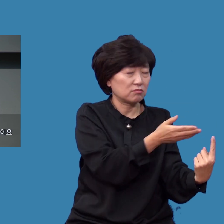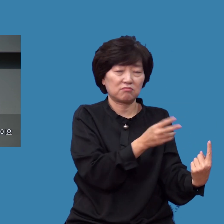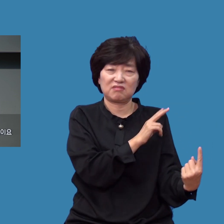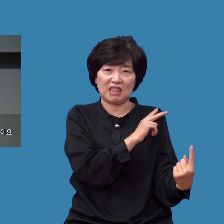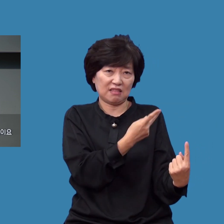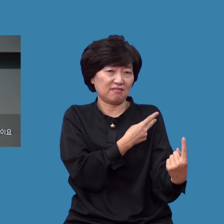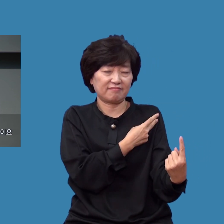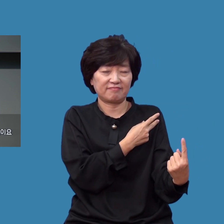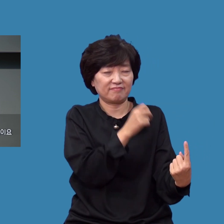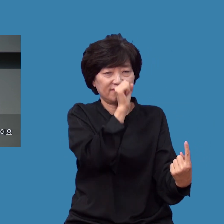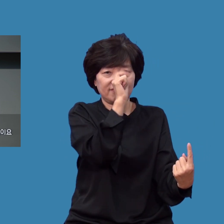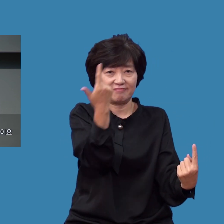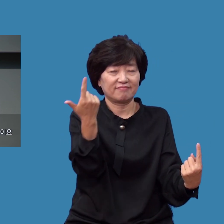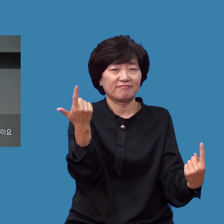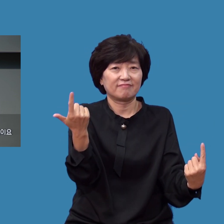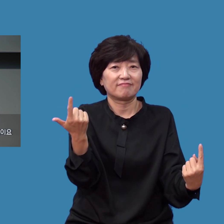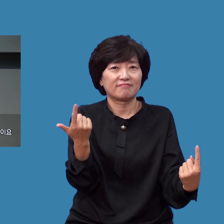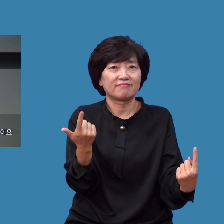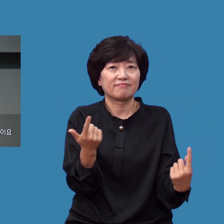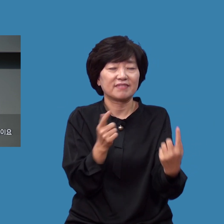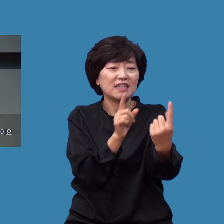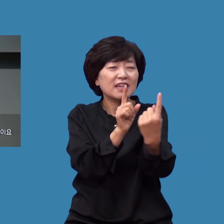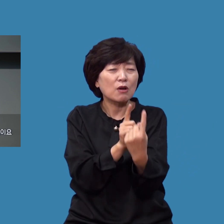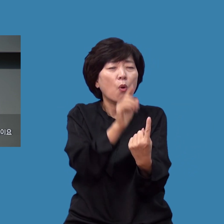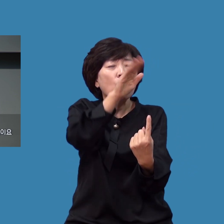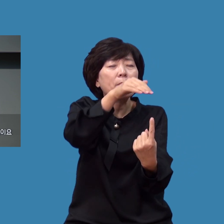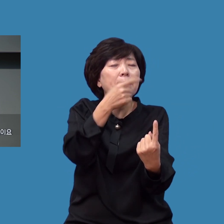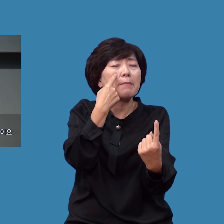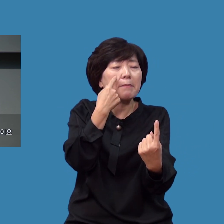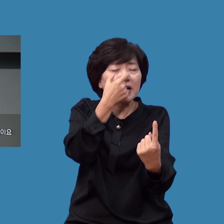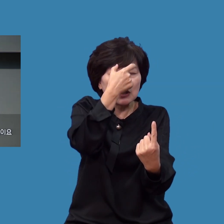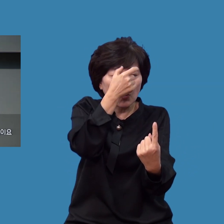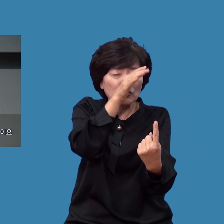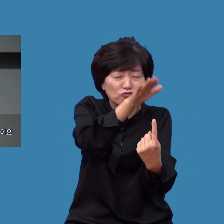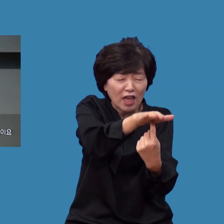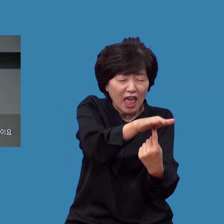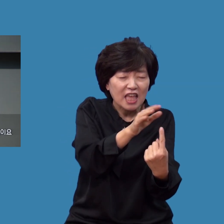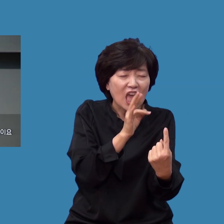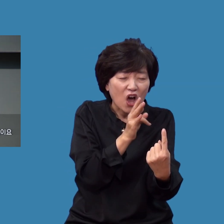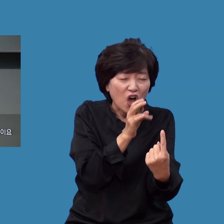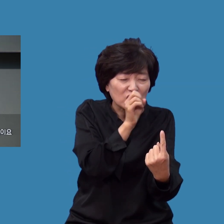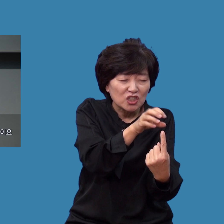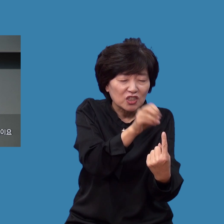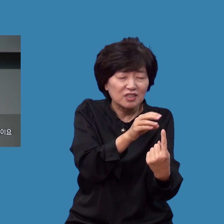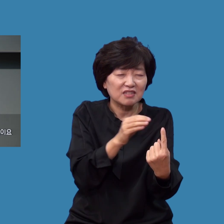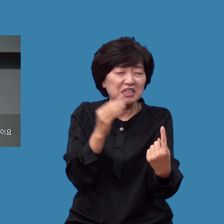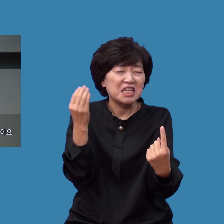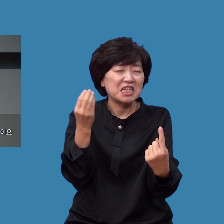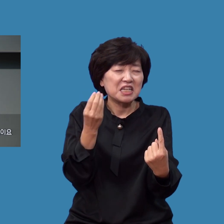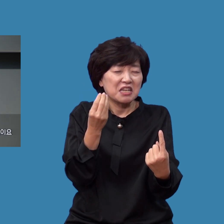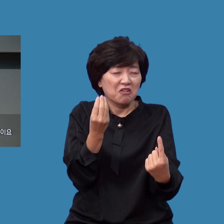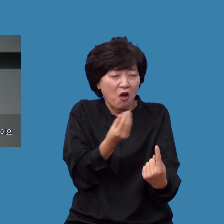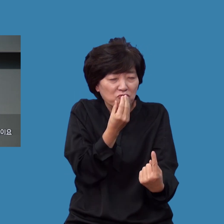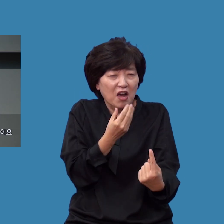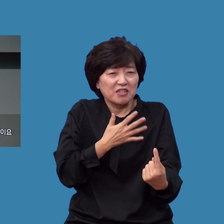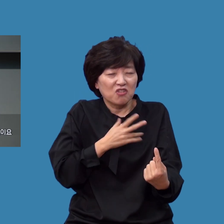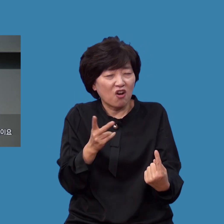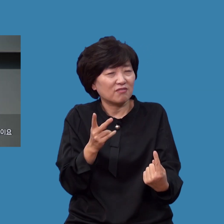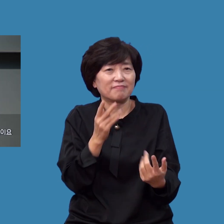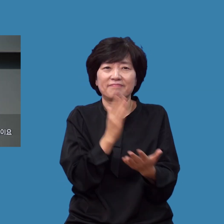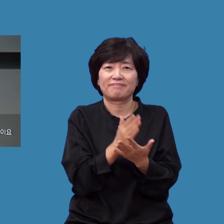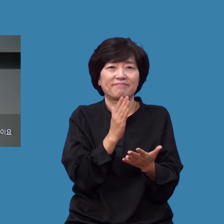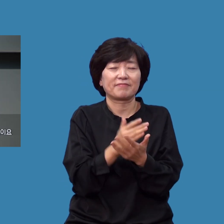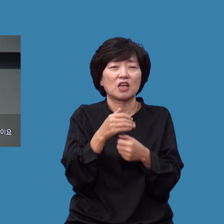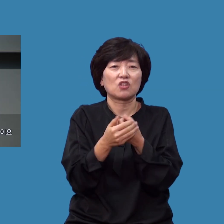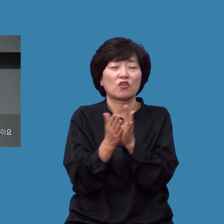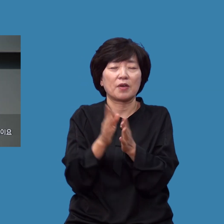이런 건 사이비예요. 1대1로 와봐, 내가 기도해 줄게, 그래서 이렇게 하면서 예언 기도 신령한 척, 이거 다 사이비야, 사이비. 성경적이지